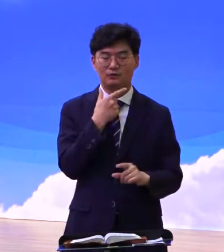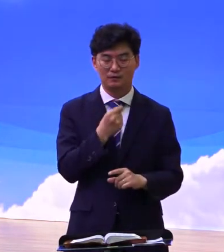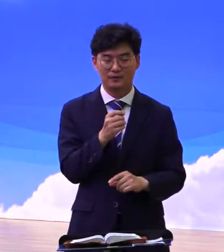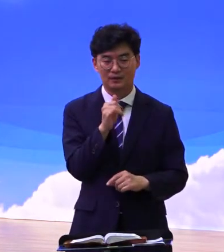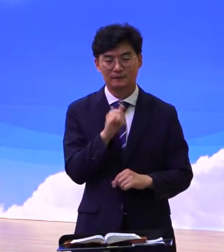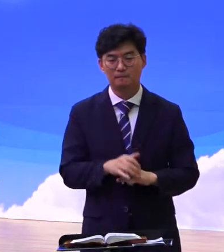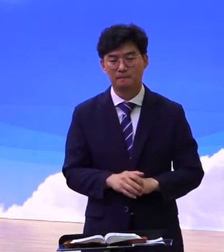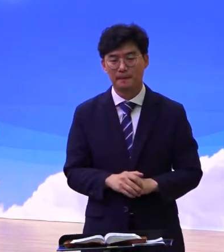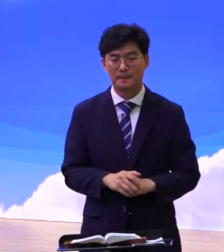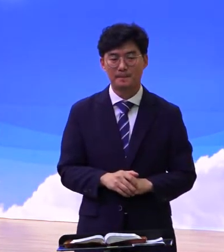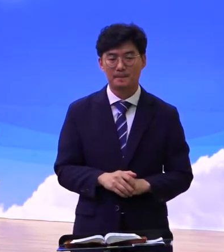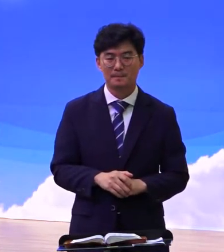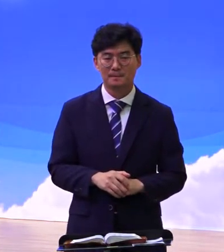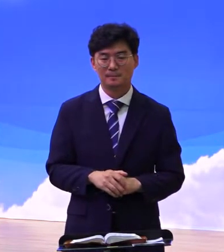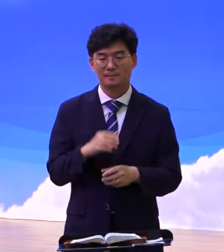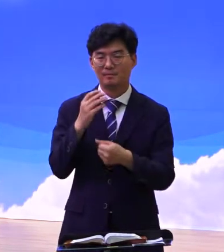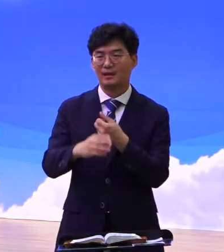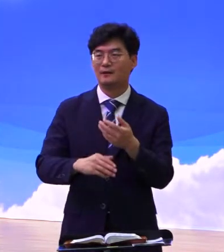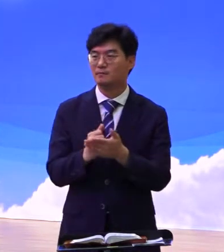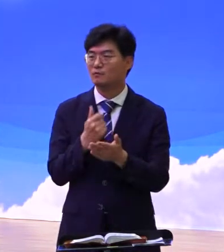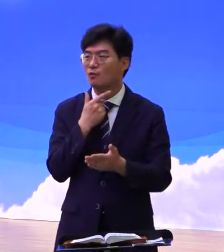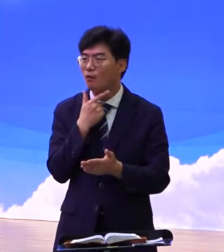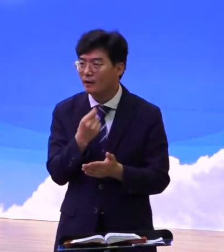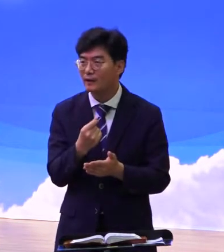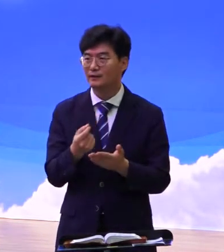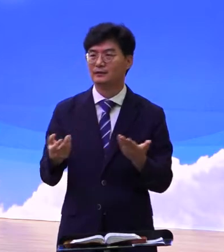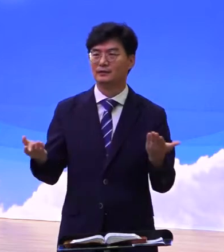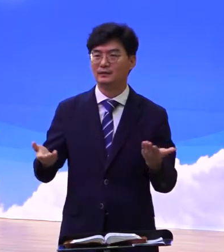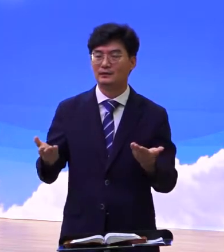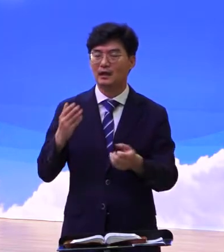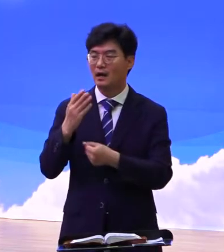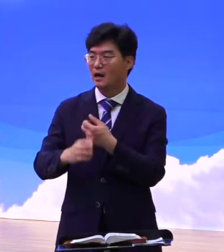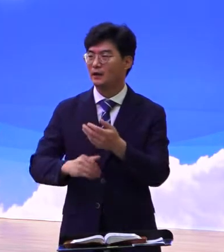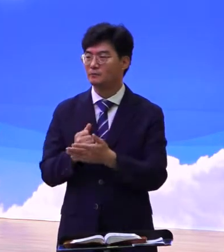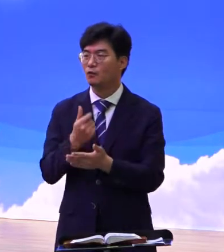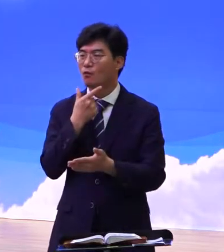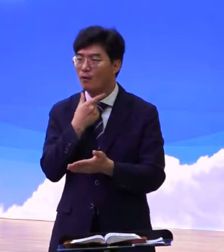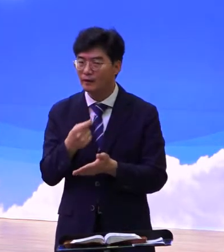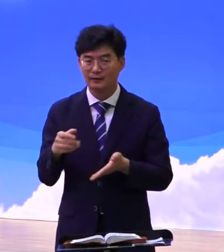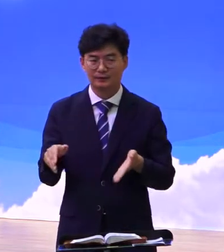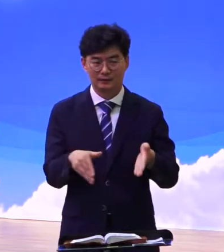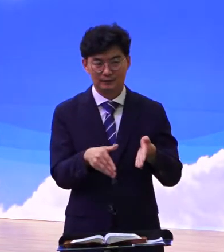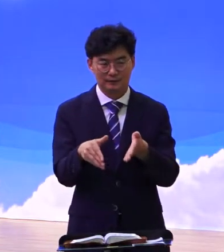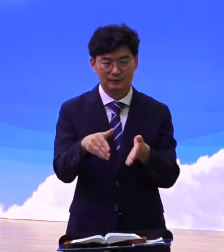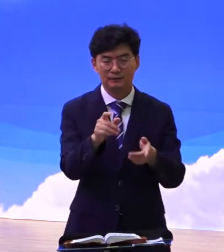여러분, 그러면 하나님께서 원하시는 이 길을 우리가 걸어가기 위해서